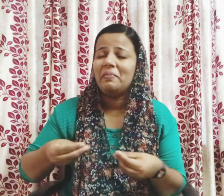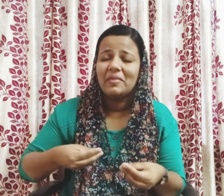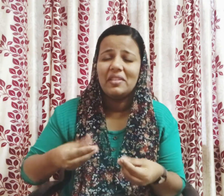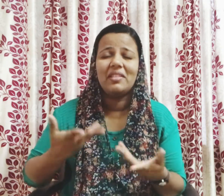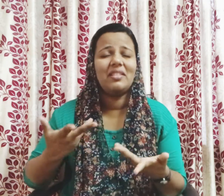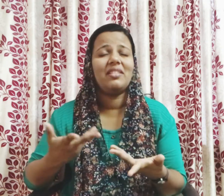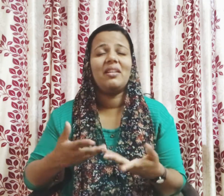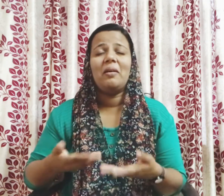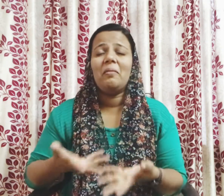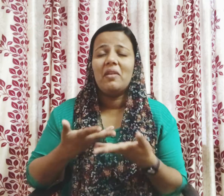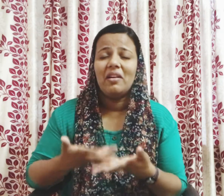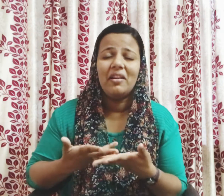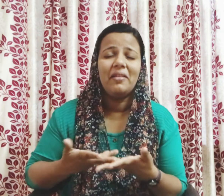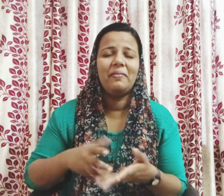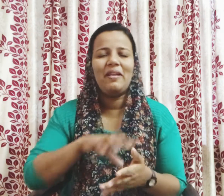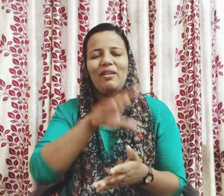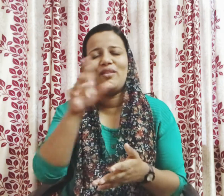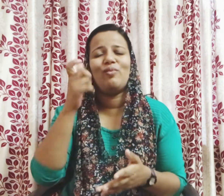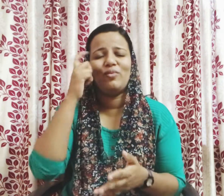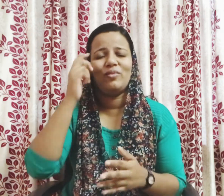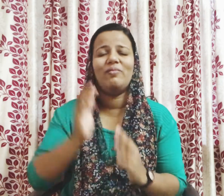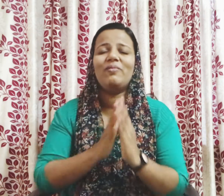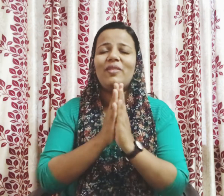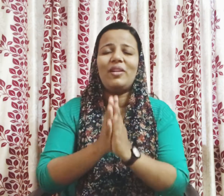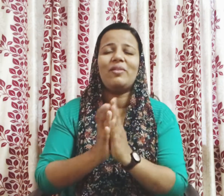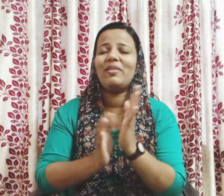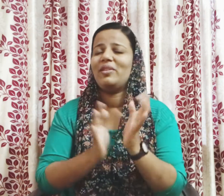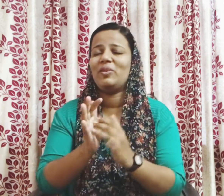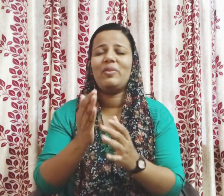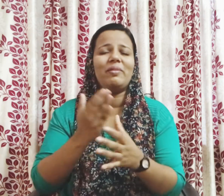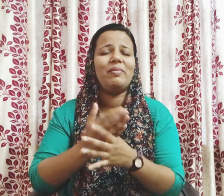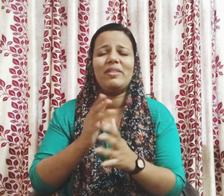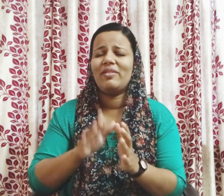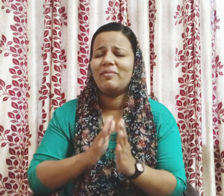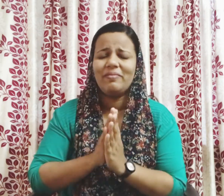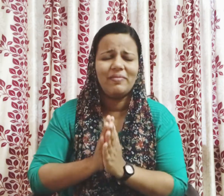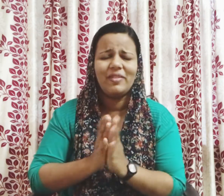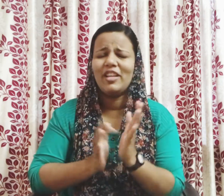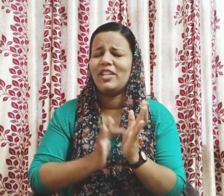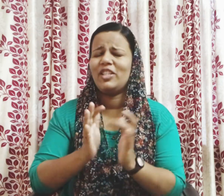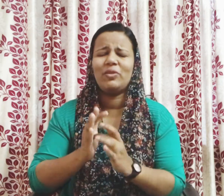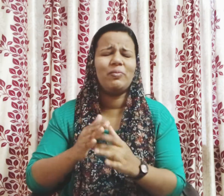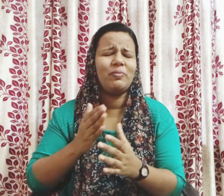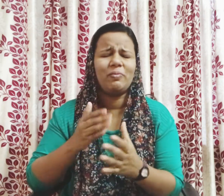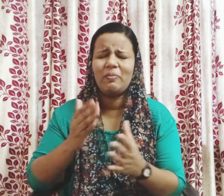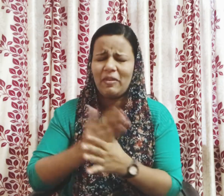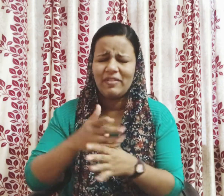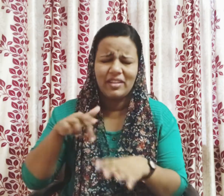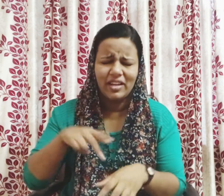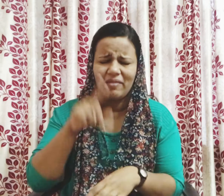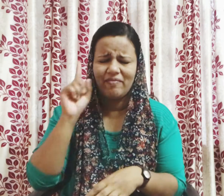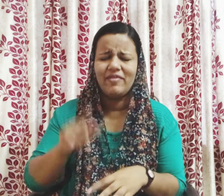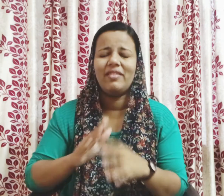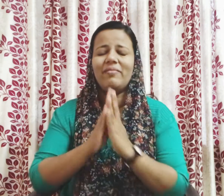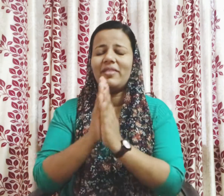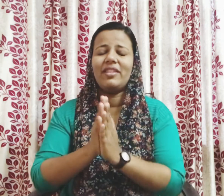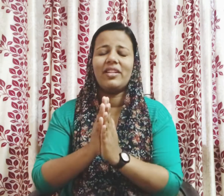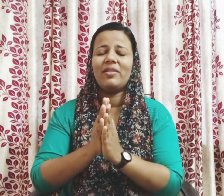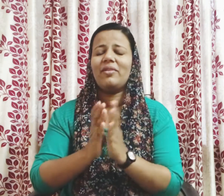ബിസിനസ്സിൽ ബുദ്ധിമുട്ടുകൾ അനുഭവിക്കുന്നു, അവർക്ക് വേണ്ടി ഞങ്ങൾ പ്രാർത്ഥിക്കുന്നു. കർത്താവിൻ്റെ കരം ചലിപ്പിക്കണമേ, ദൈവത്തിൻ്റെ പ്രവൃത്തി നടക്കണമേ. യേശുവിൻ്റെ നാമത്തിൽ